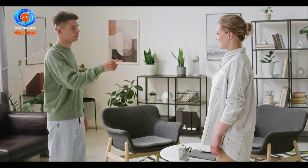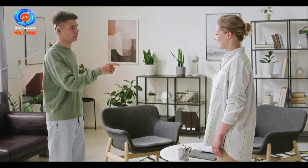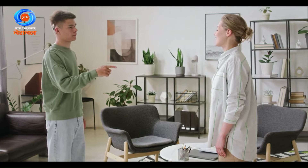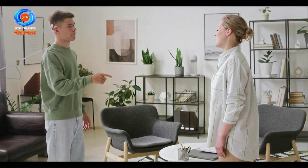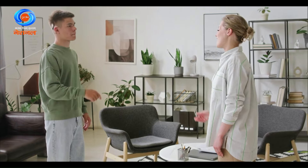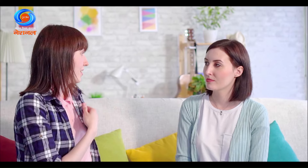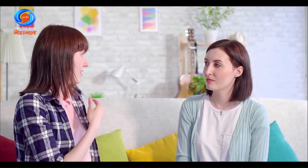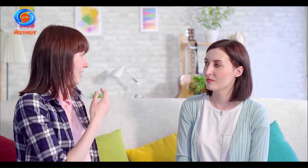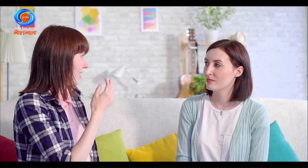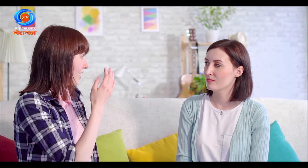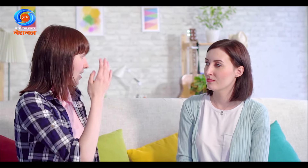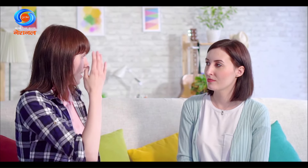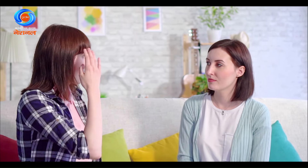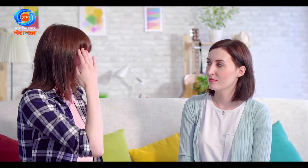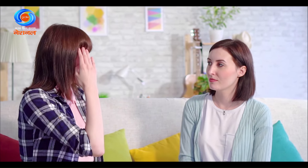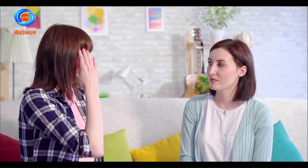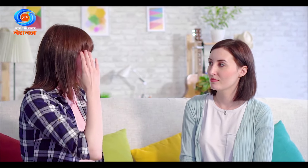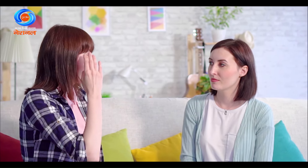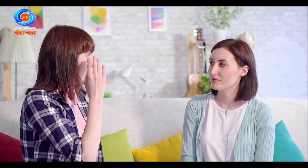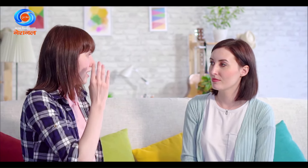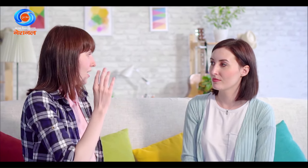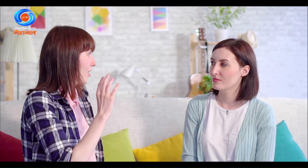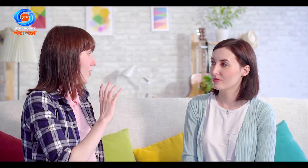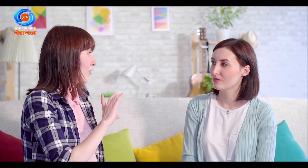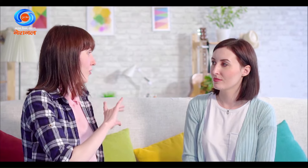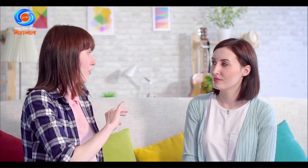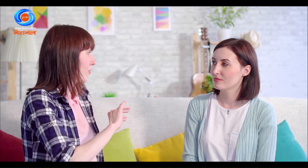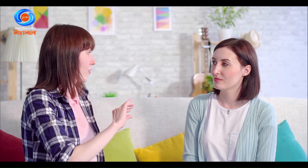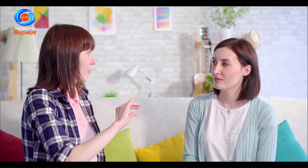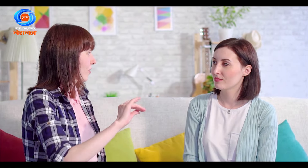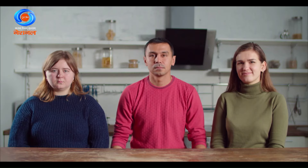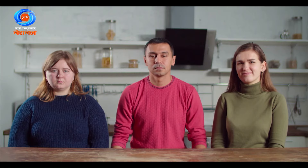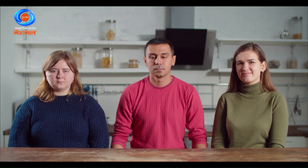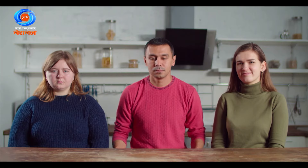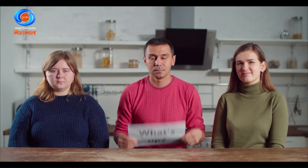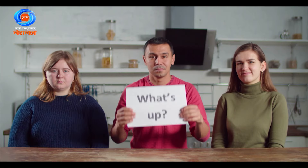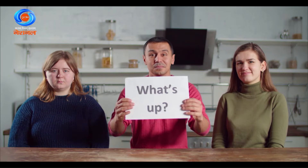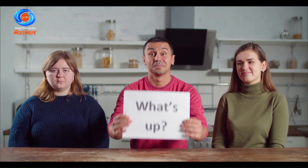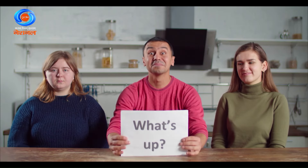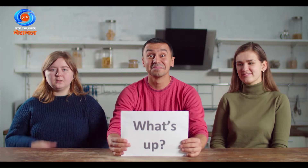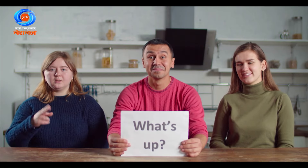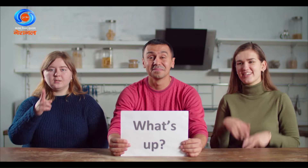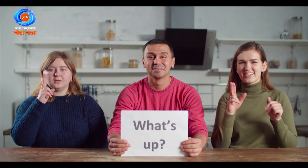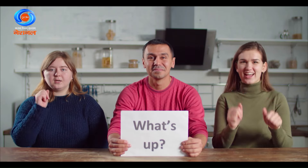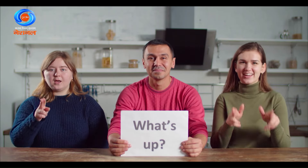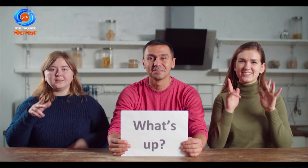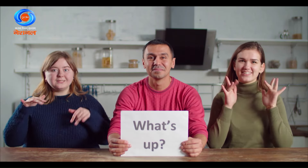संस्थान इस भाषा को शिक्षा और रोजगार में शामिल कर रहे हैं। सांकेतिक भाषा न केवल शिक्षा को अधिकार देती